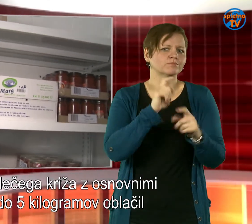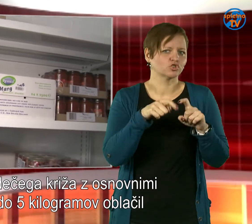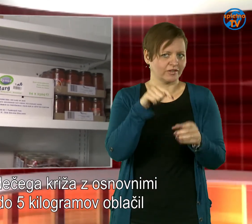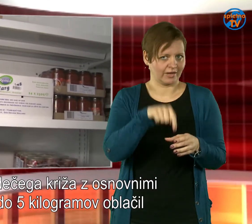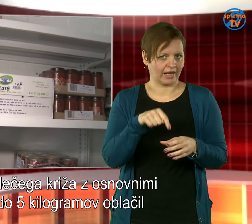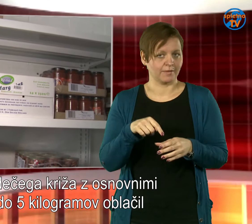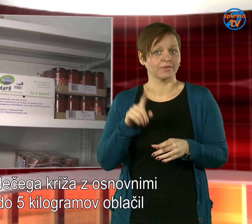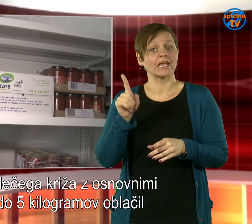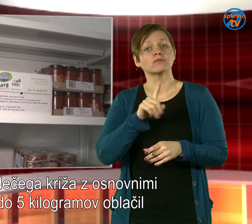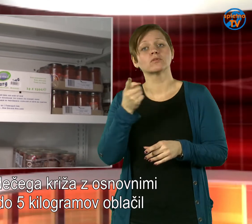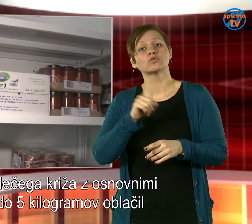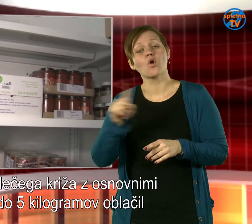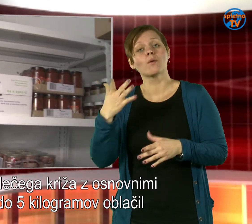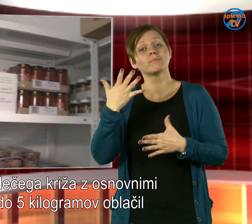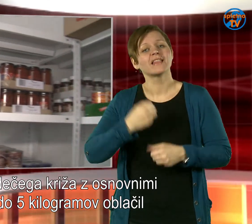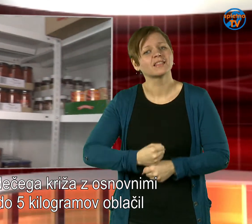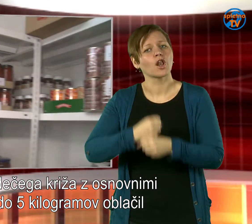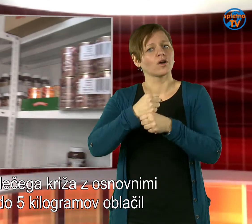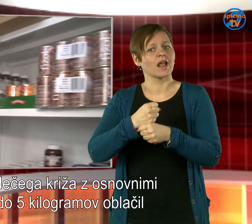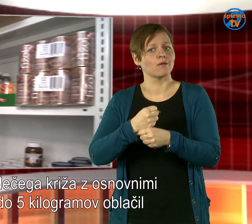kg oblačil na osebo.